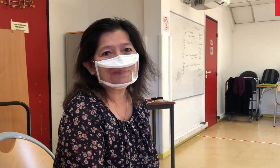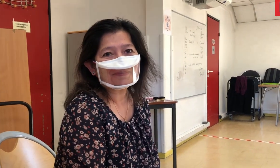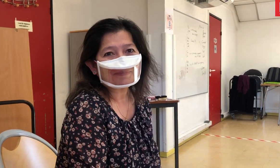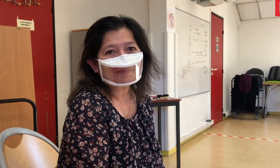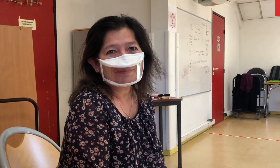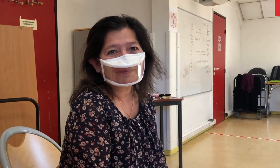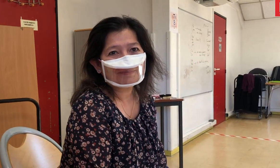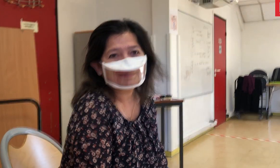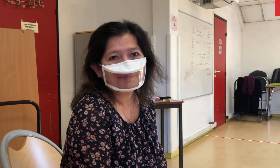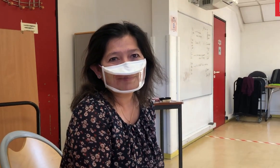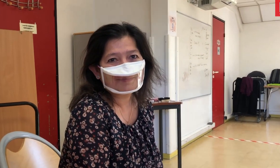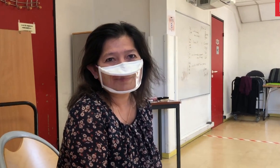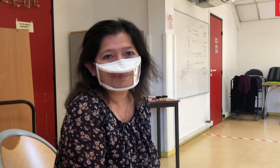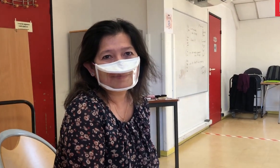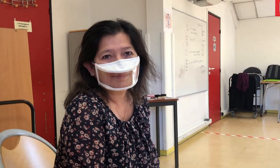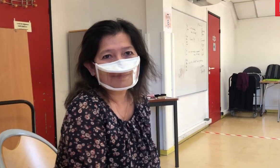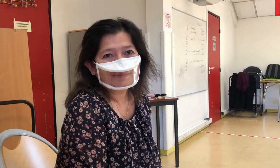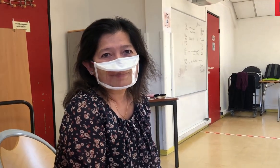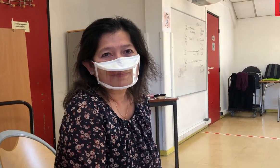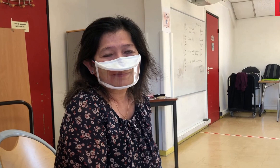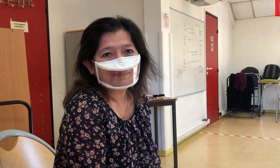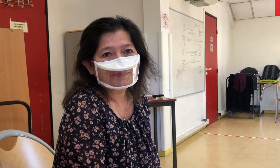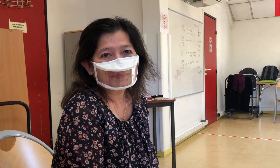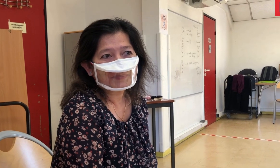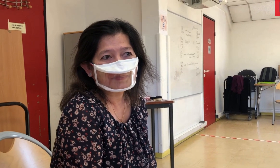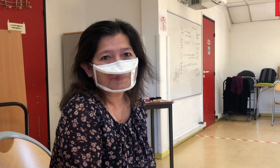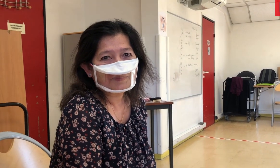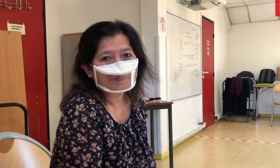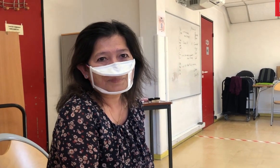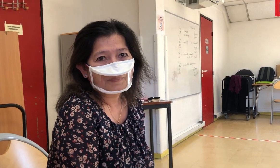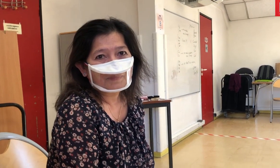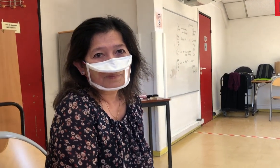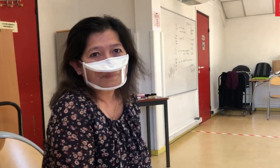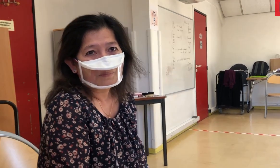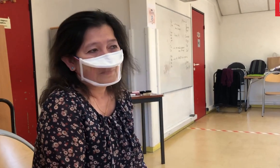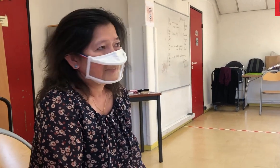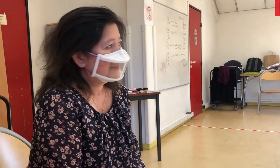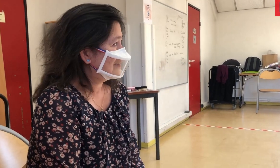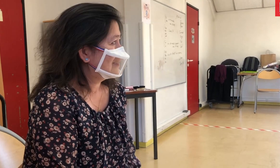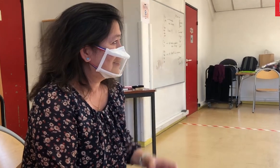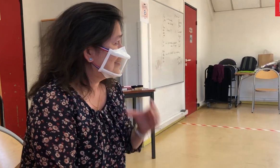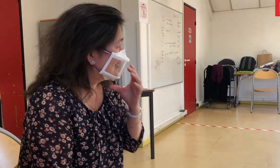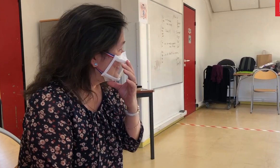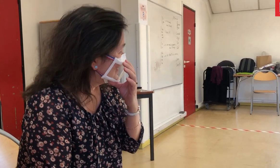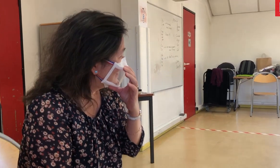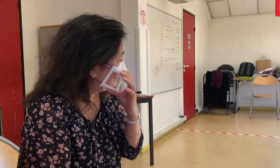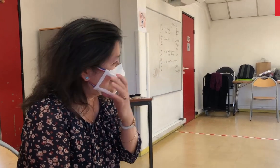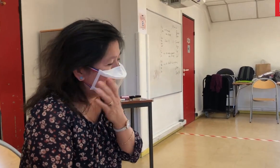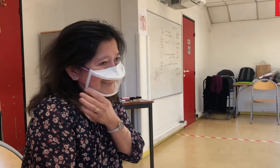mots en 2 semaines de formation les apprentis, les élèves, je ne sais pas comment